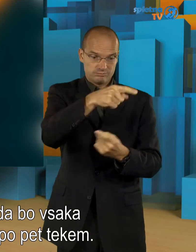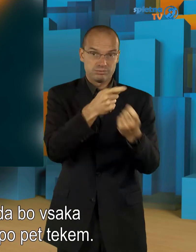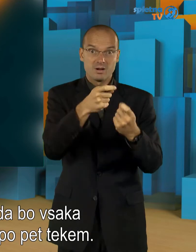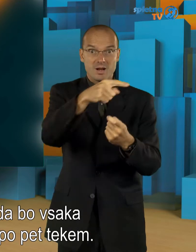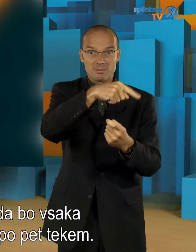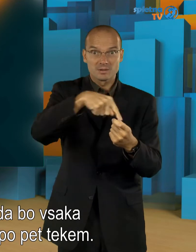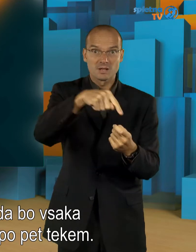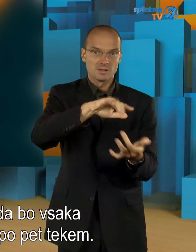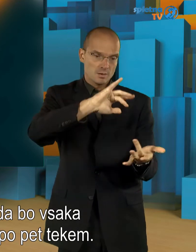tekem.